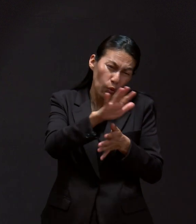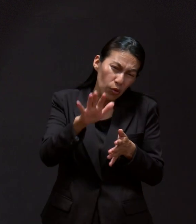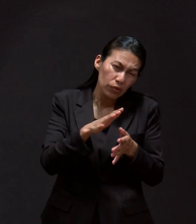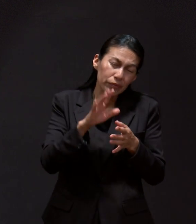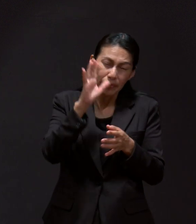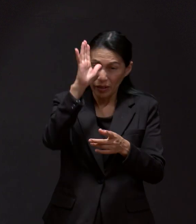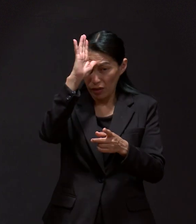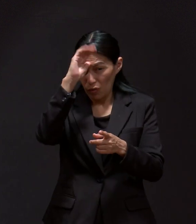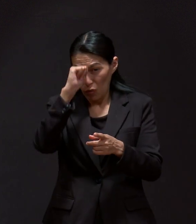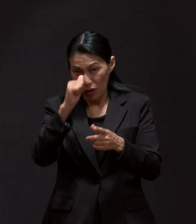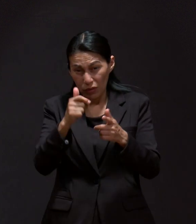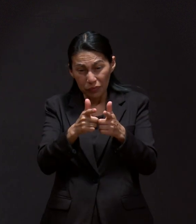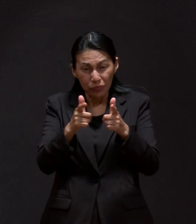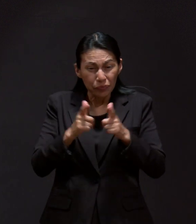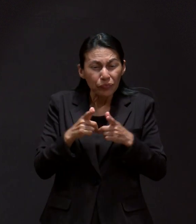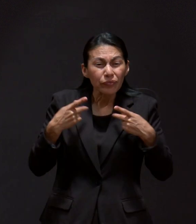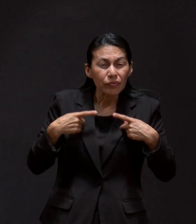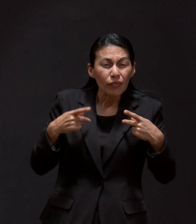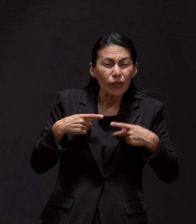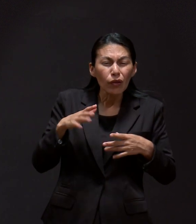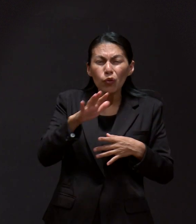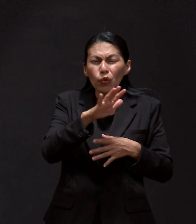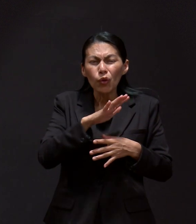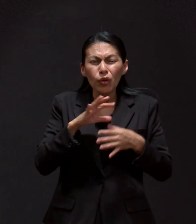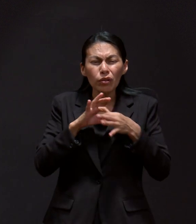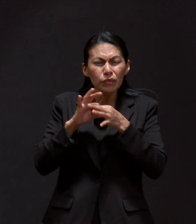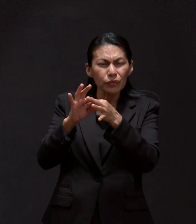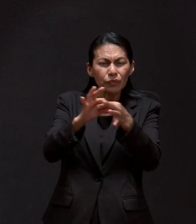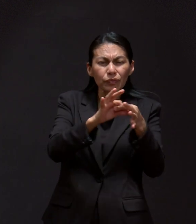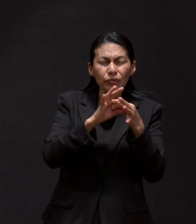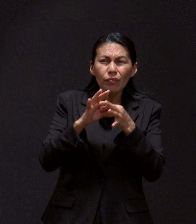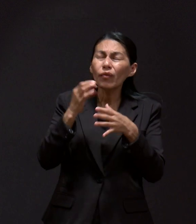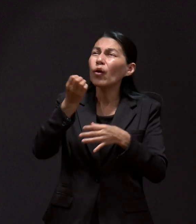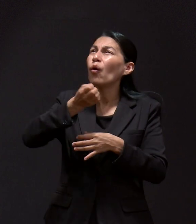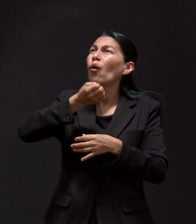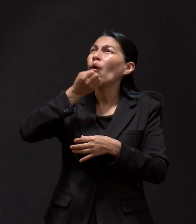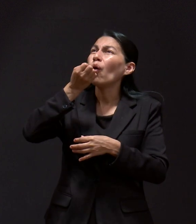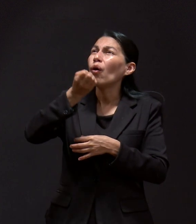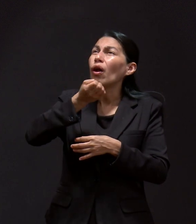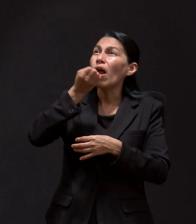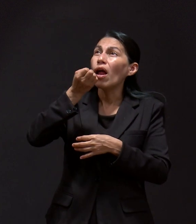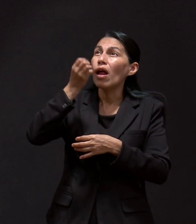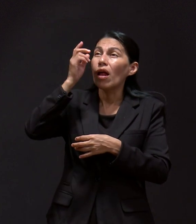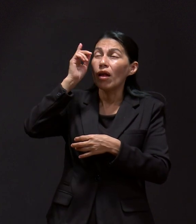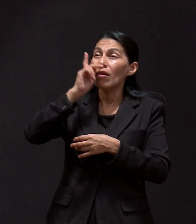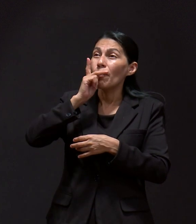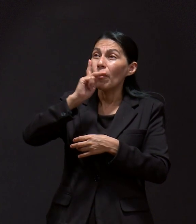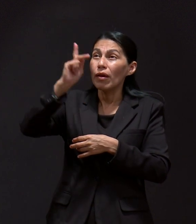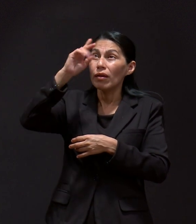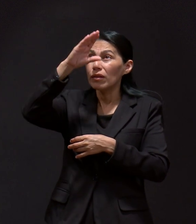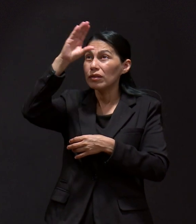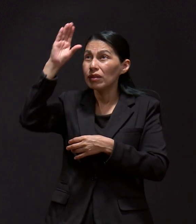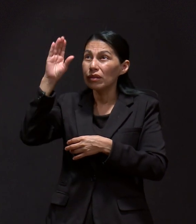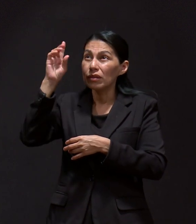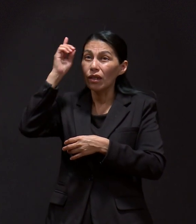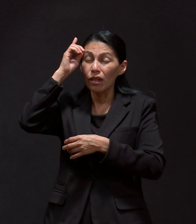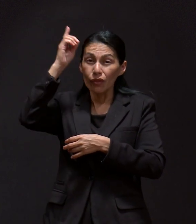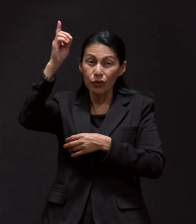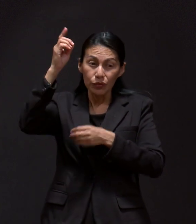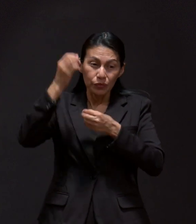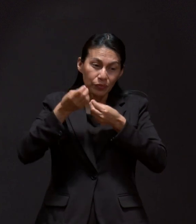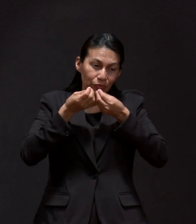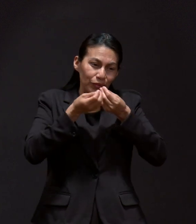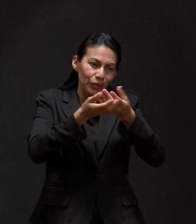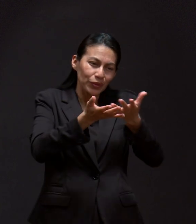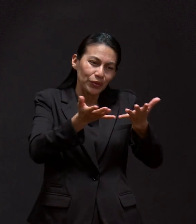unidos en su nombre y que estén de acuerdo en pedir algo el padre celestial les concederá